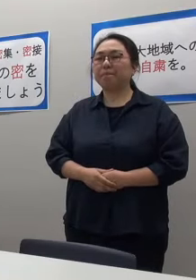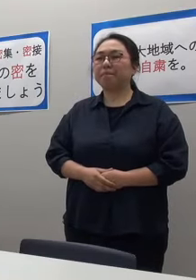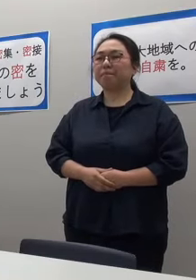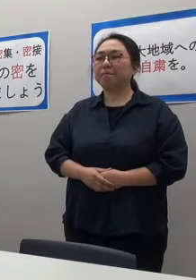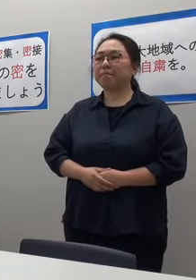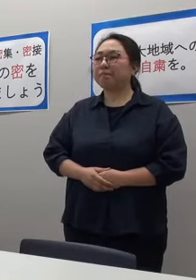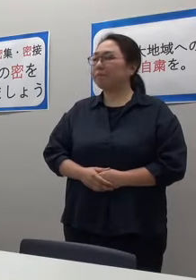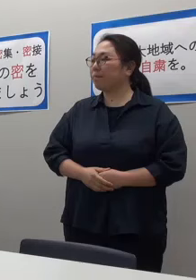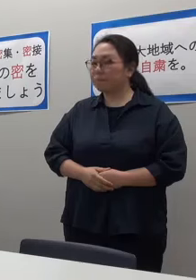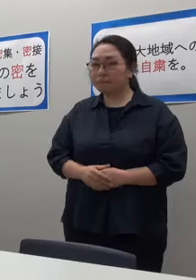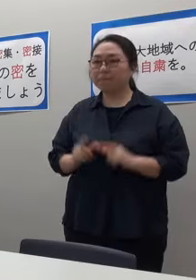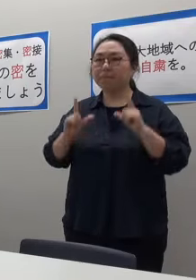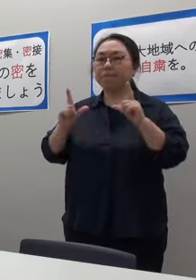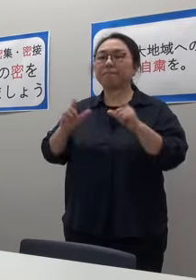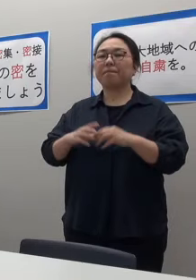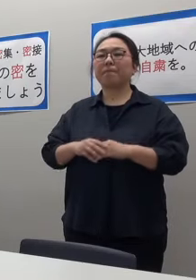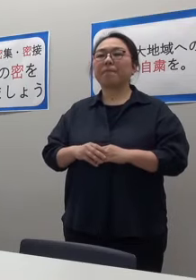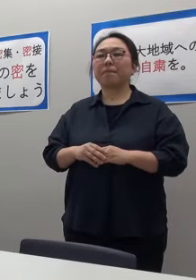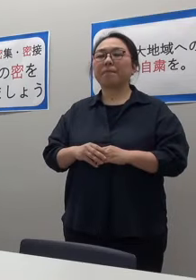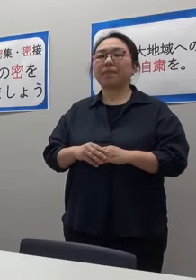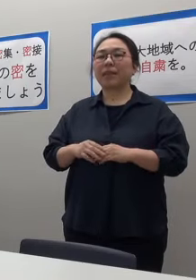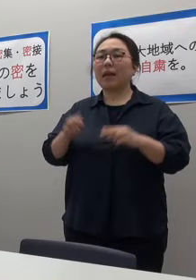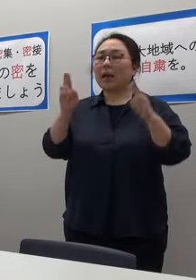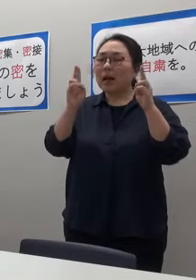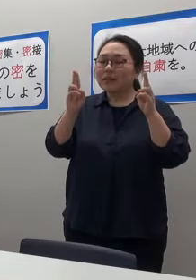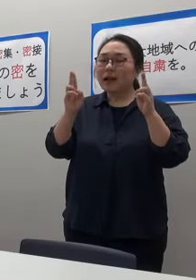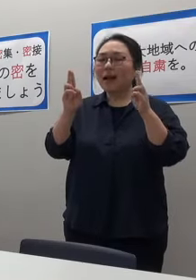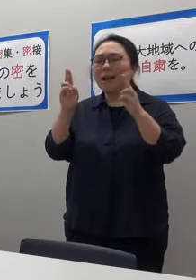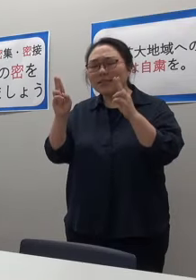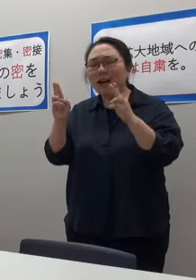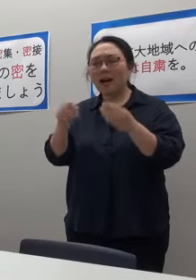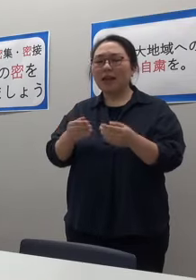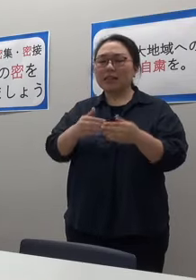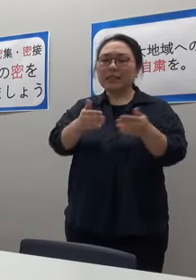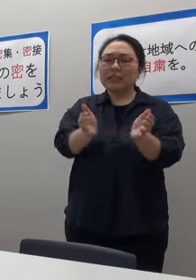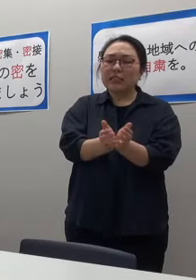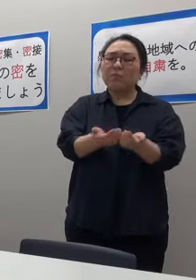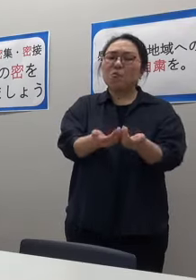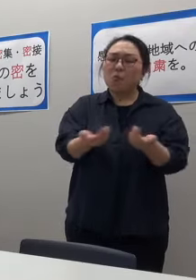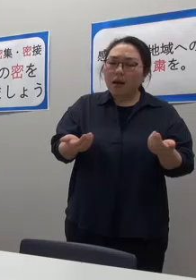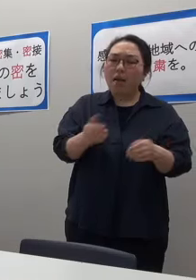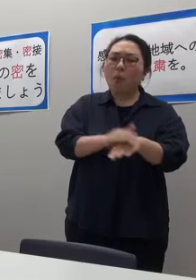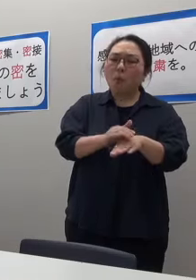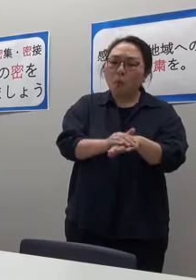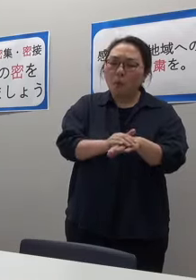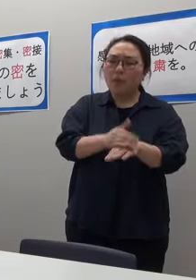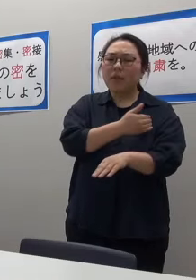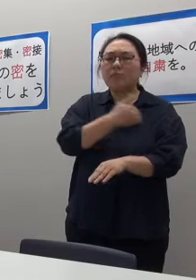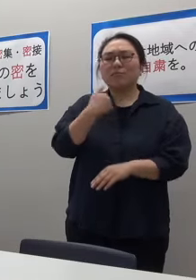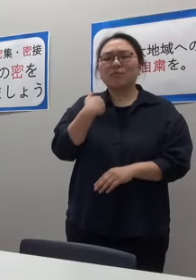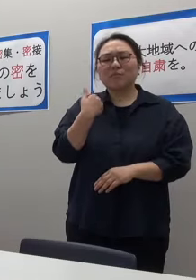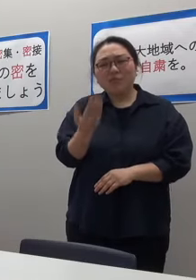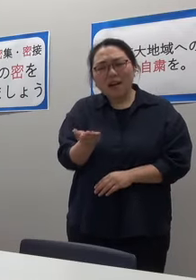まあ、あのそれぞれの企業で必ずしもチーム分けできるかどうかっていうところもありますので、ただあの